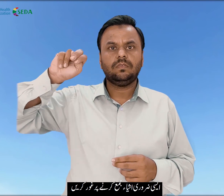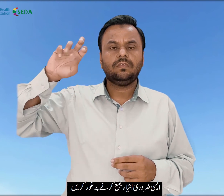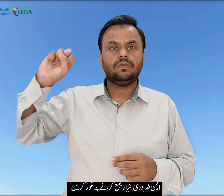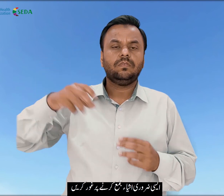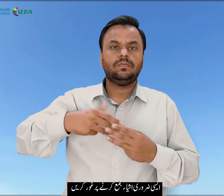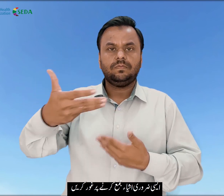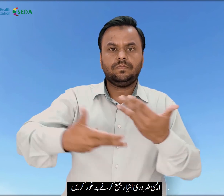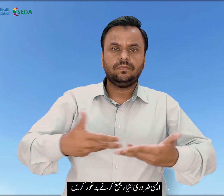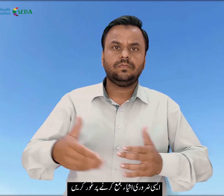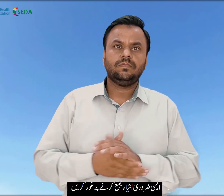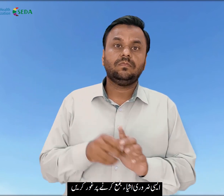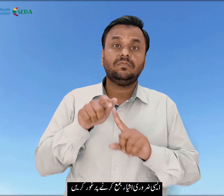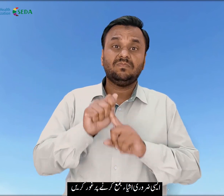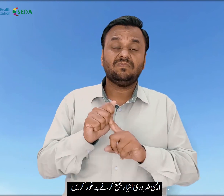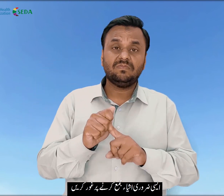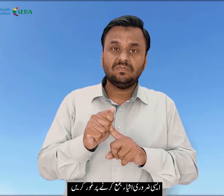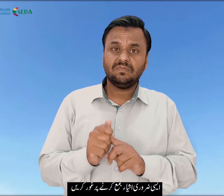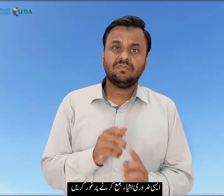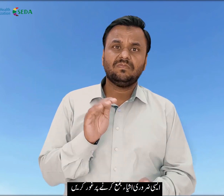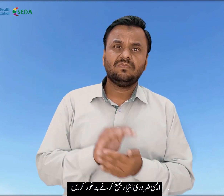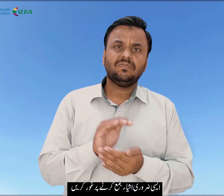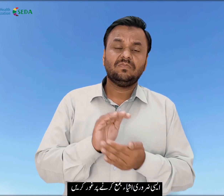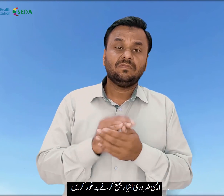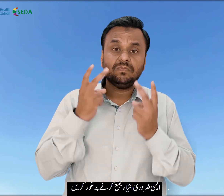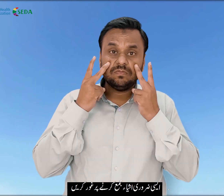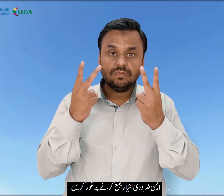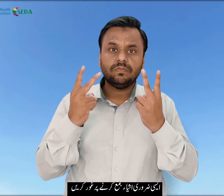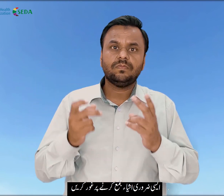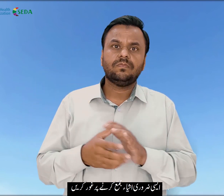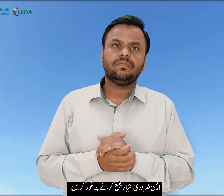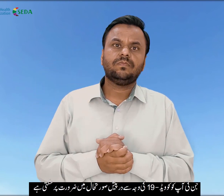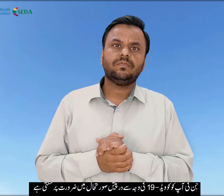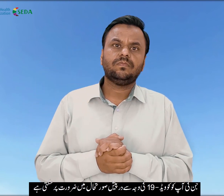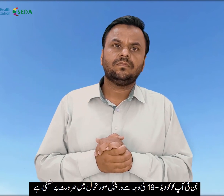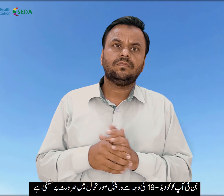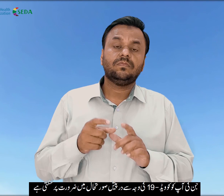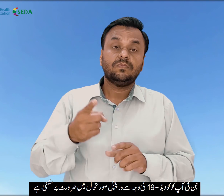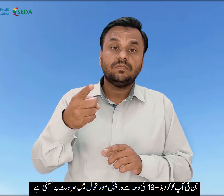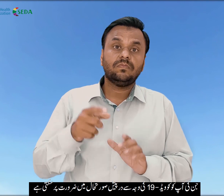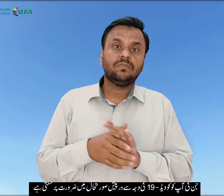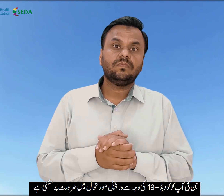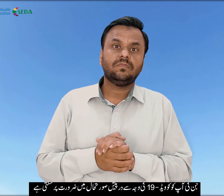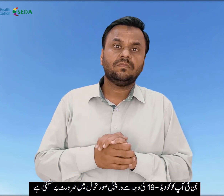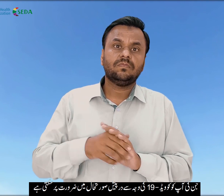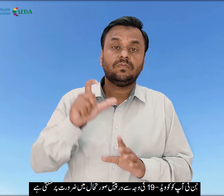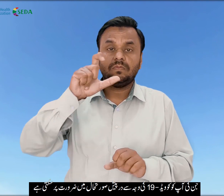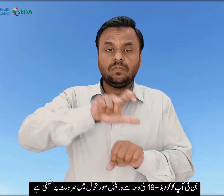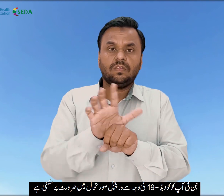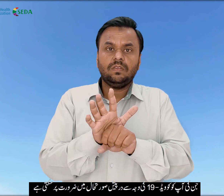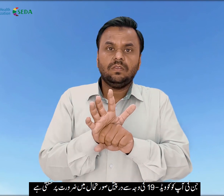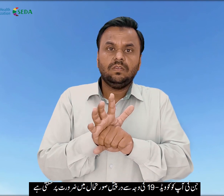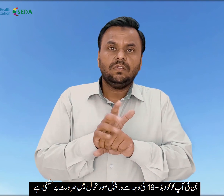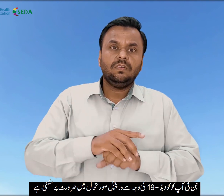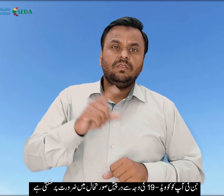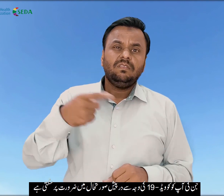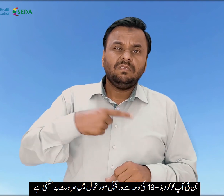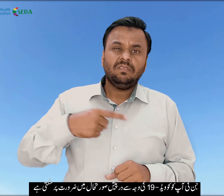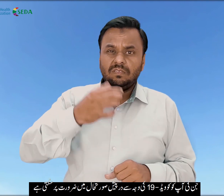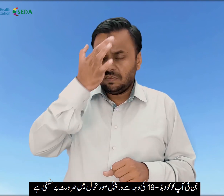ایسی ضروری اشیاء جمع کرنے پر غور کریں جن کی آپ کو کووڈ-19 کی وجہ سے درپیش صورتحال